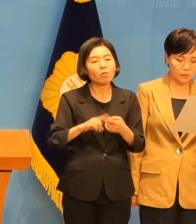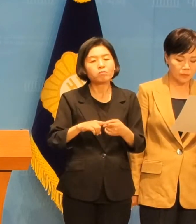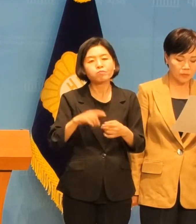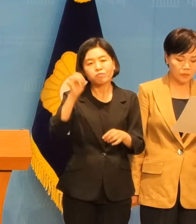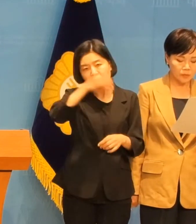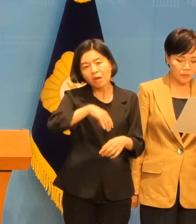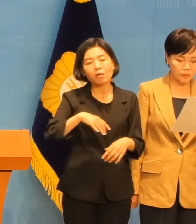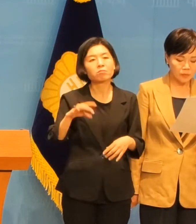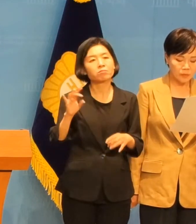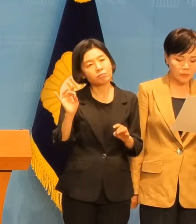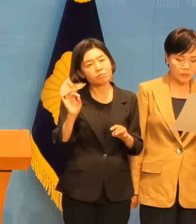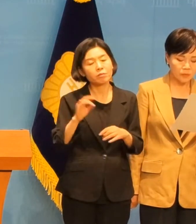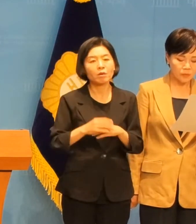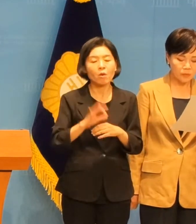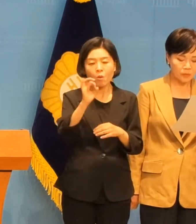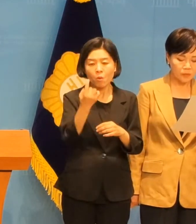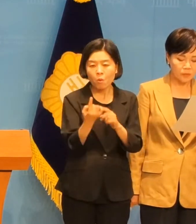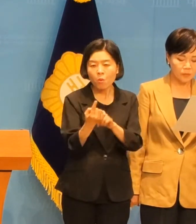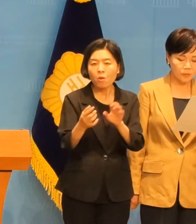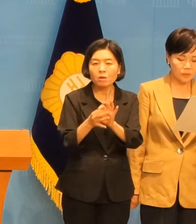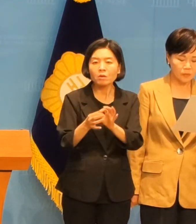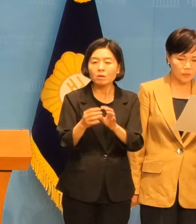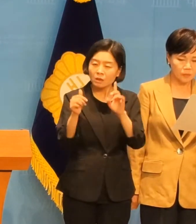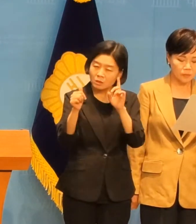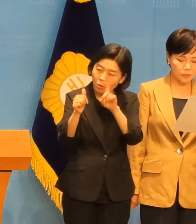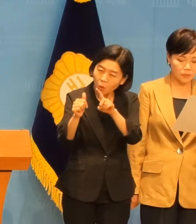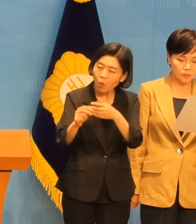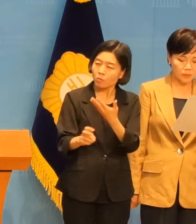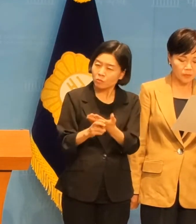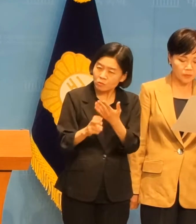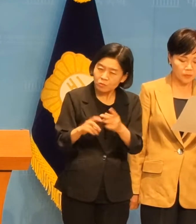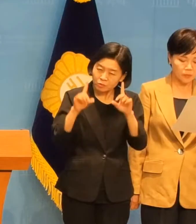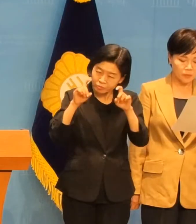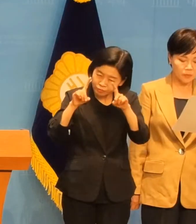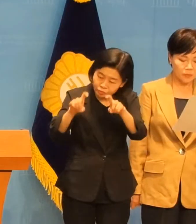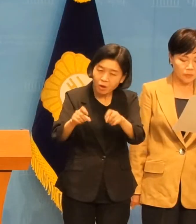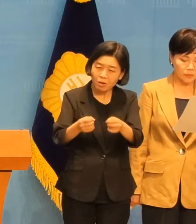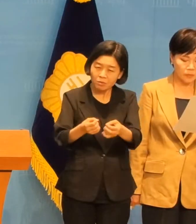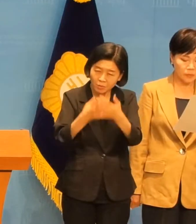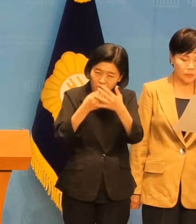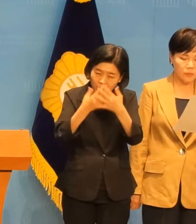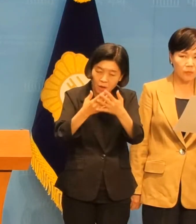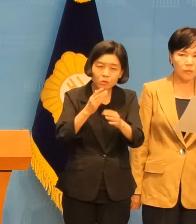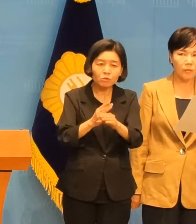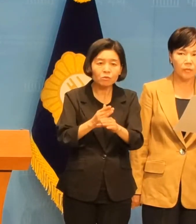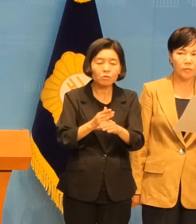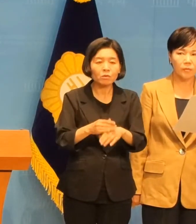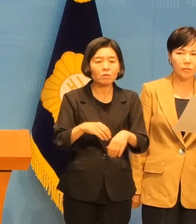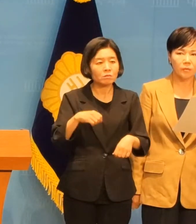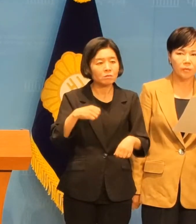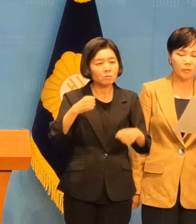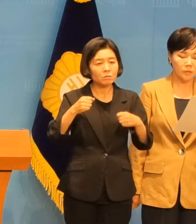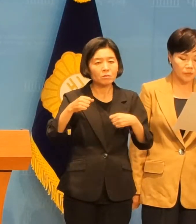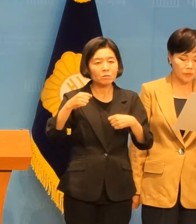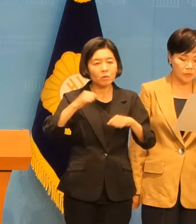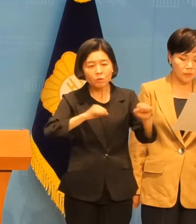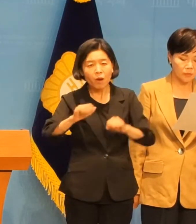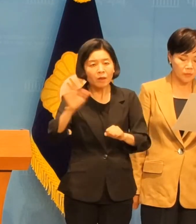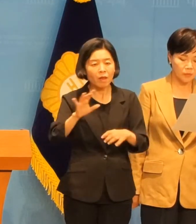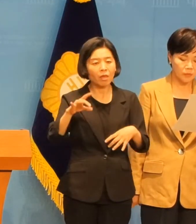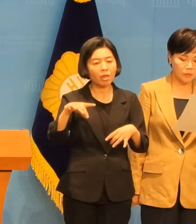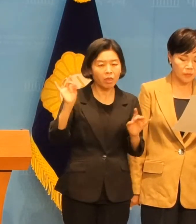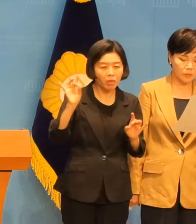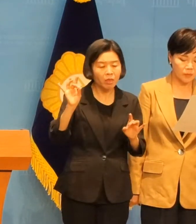있습니다. 오세훈 시장 관련 수많은 불법 의혹이 드러나고 있음에도 동작 그만 모두에 돌입한